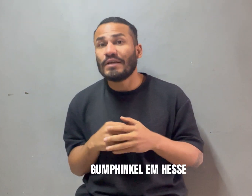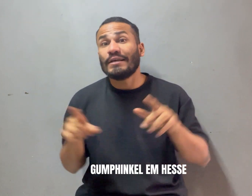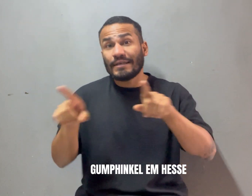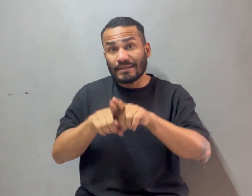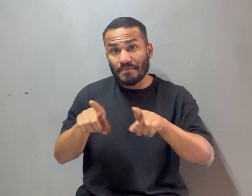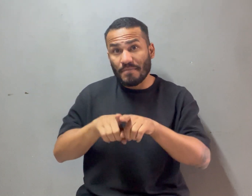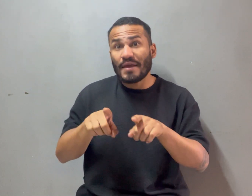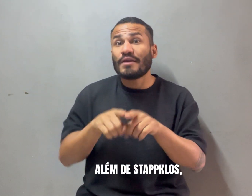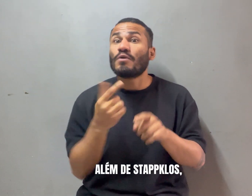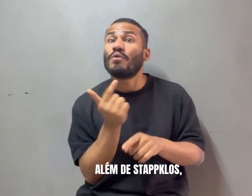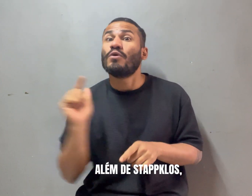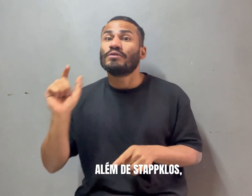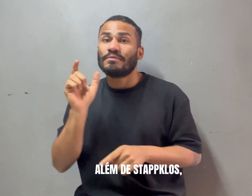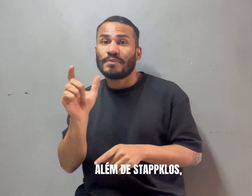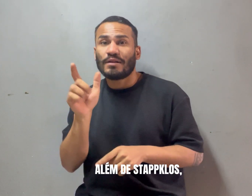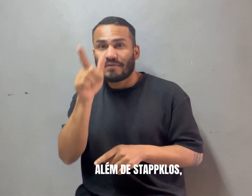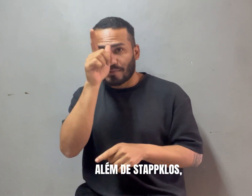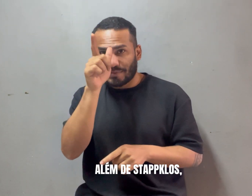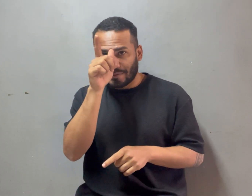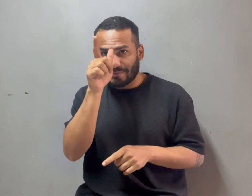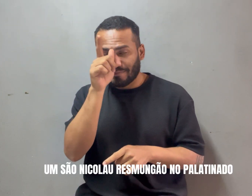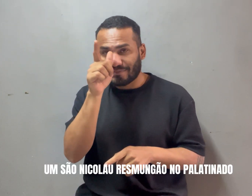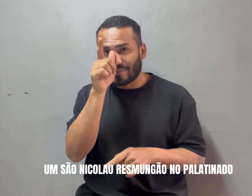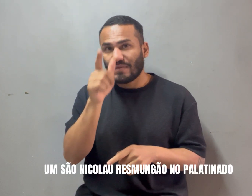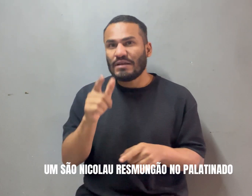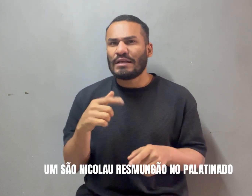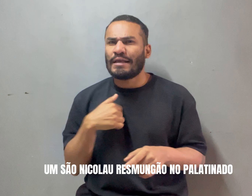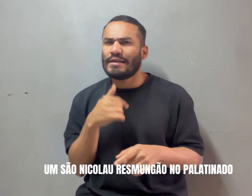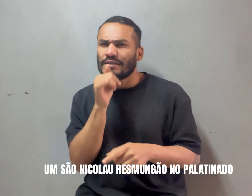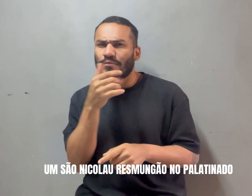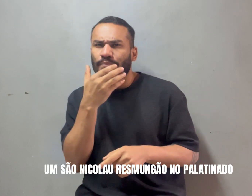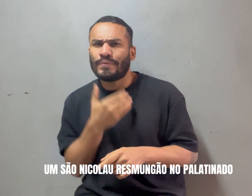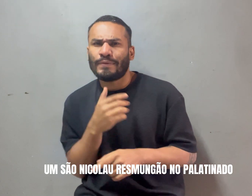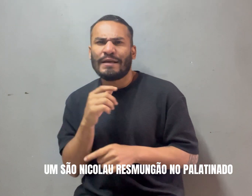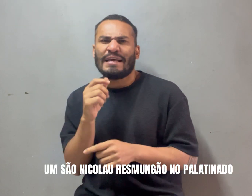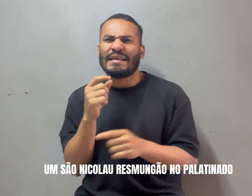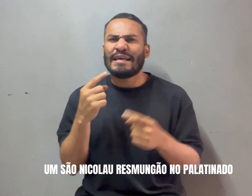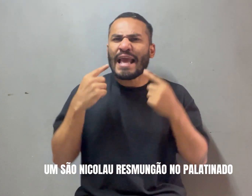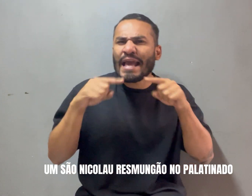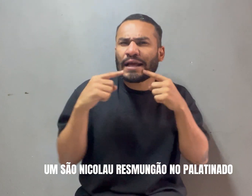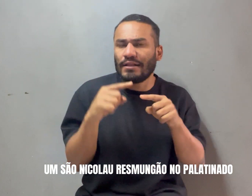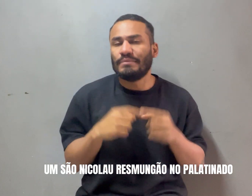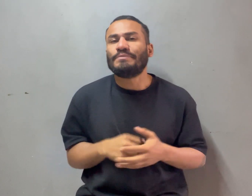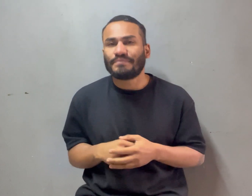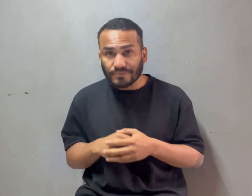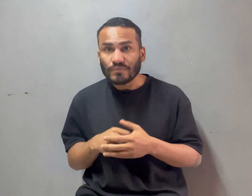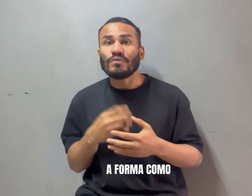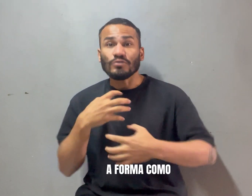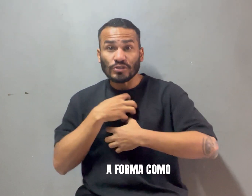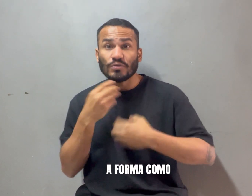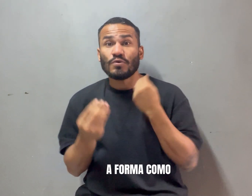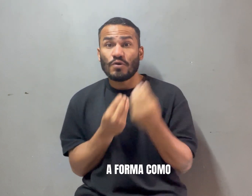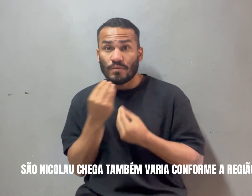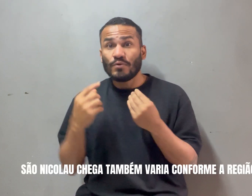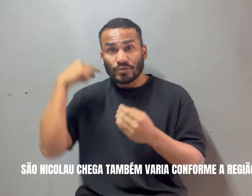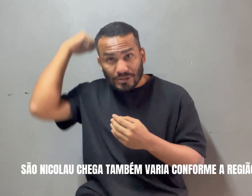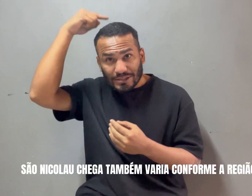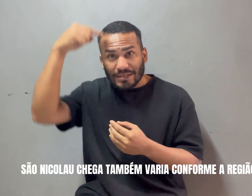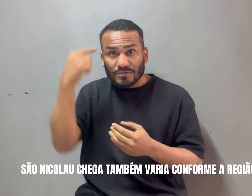Hesse, além de Stepkous, um São Nicolau resmungão, no Palatinado. A forma como São Nicolau chega